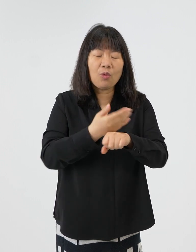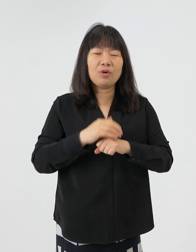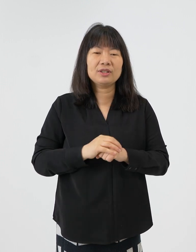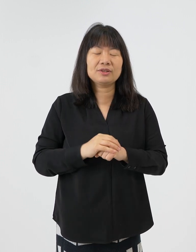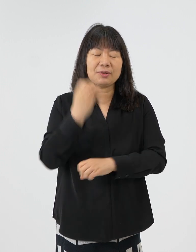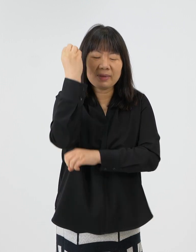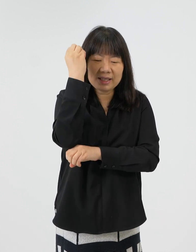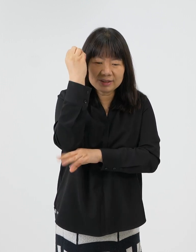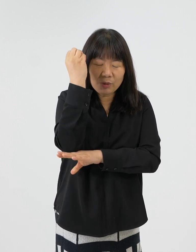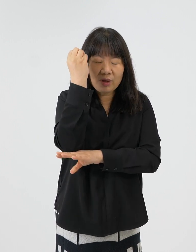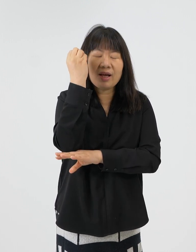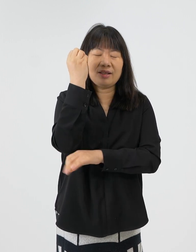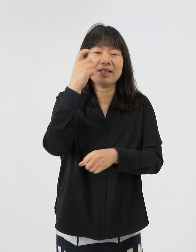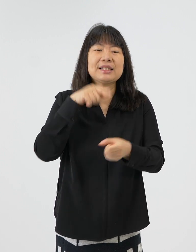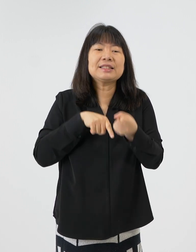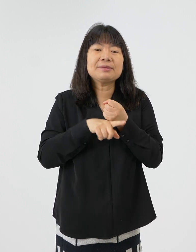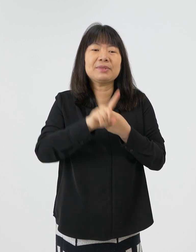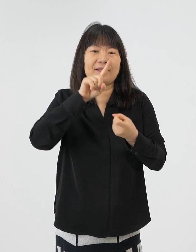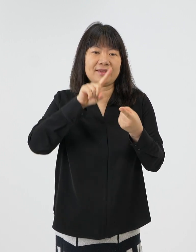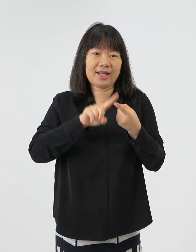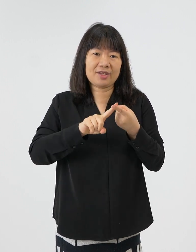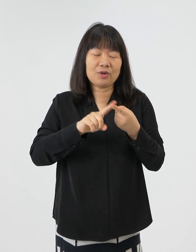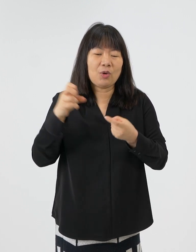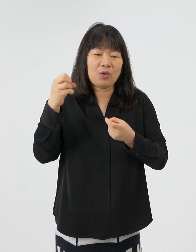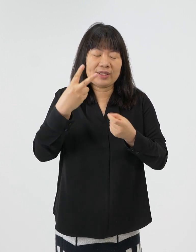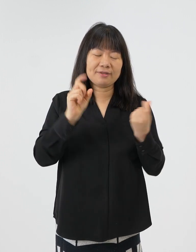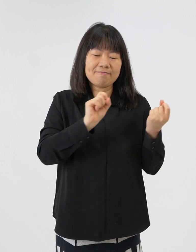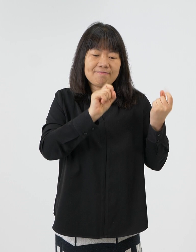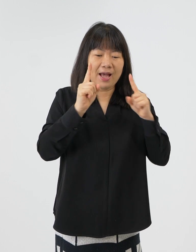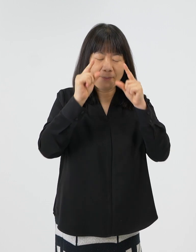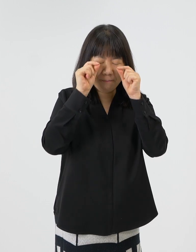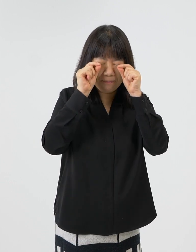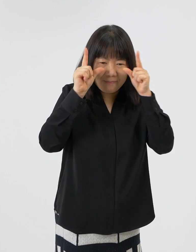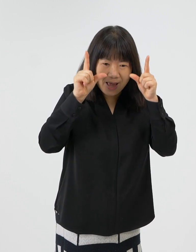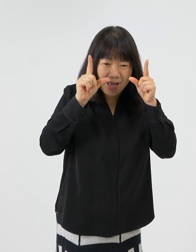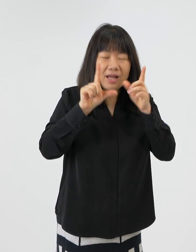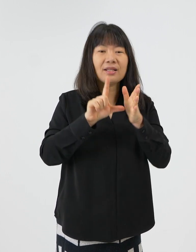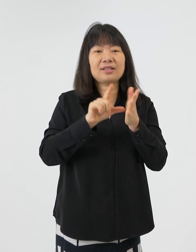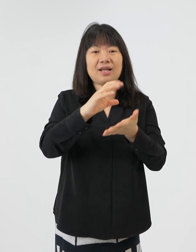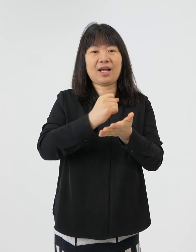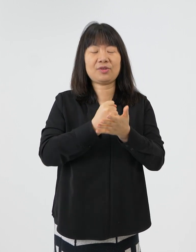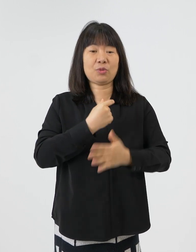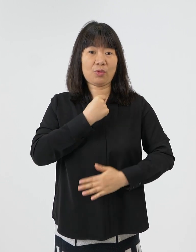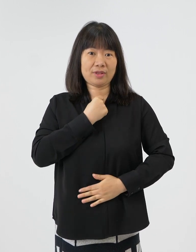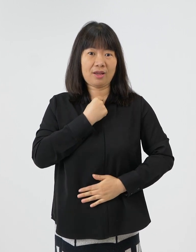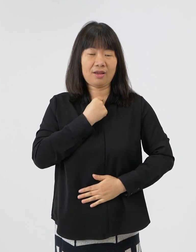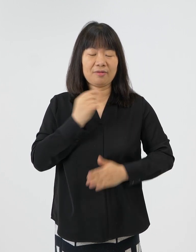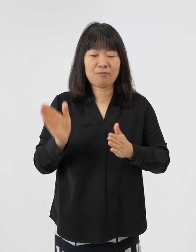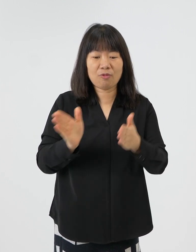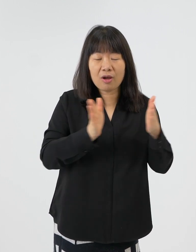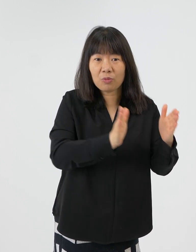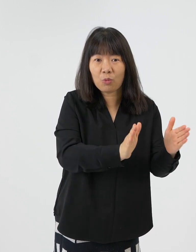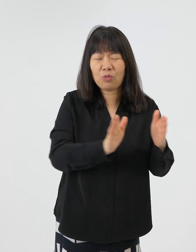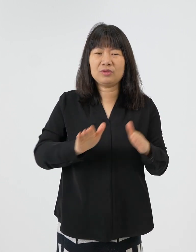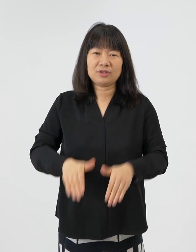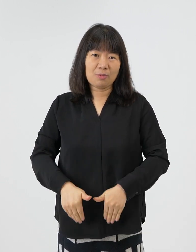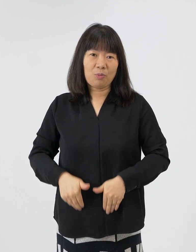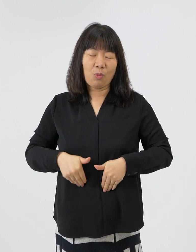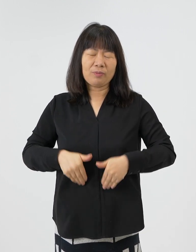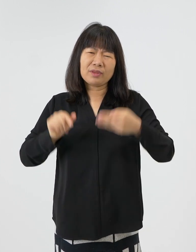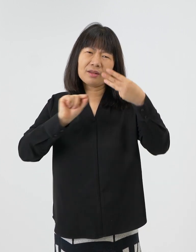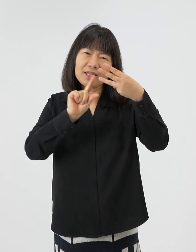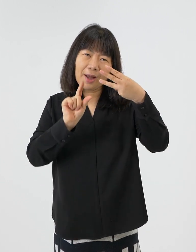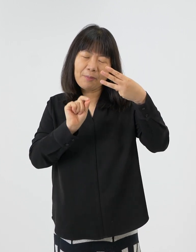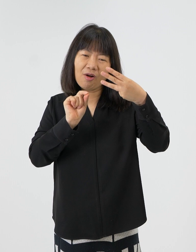한 2개월 정도로 삼았으면 좋겠습니다. 그리고 봄쯤 되면 이제 다시